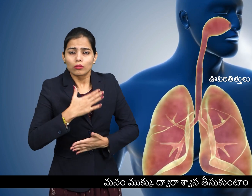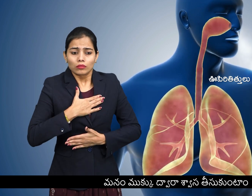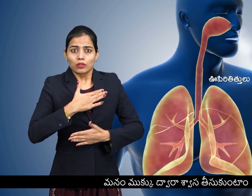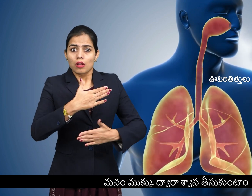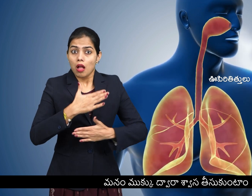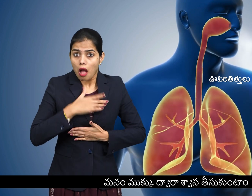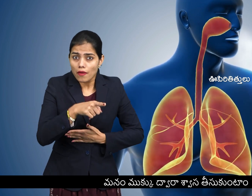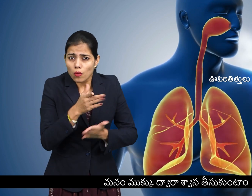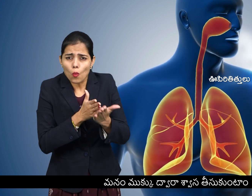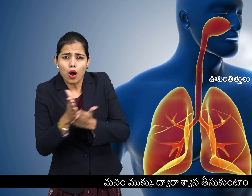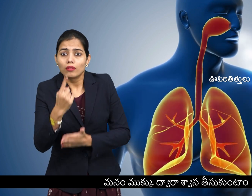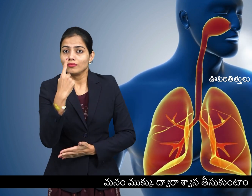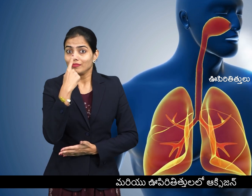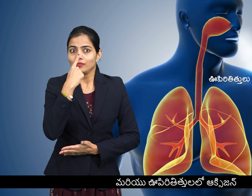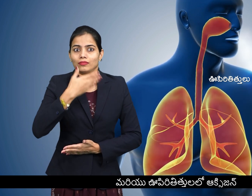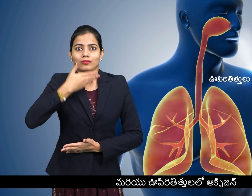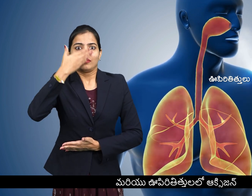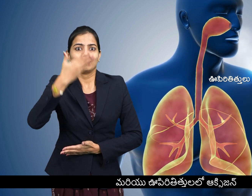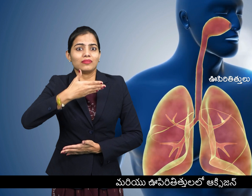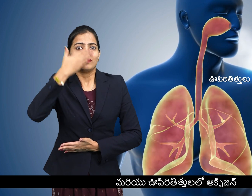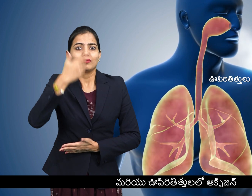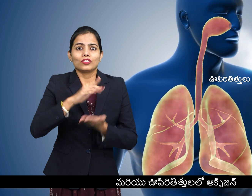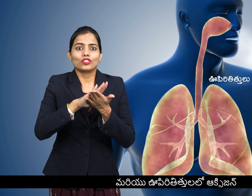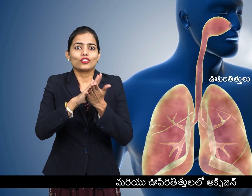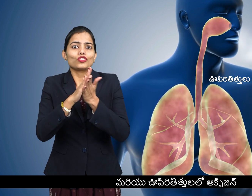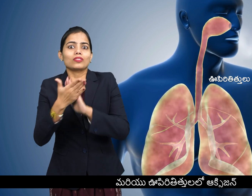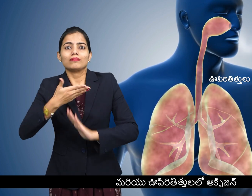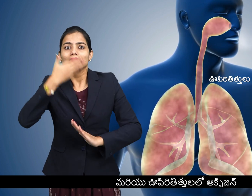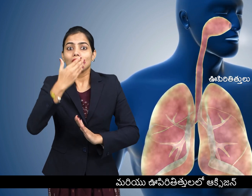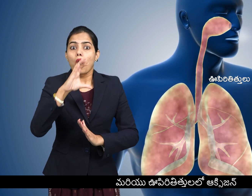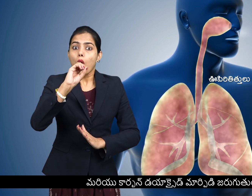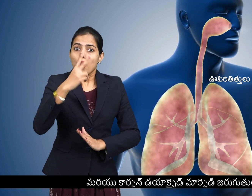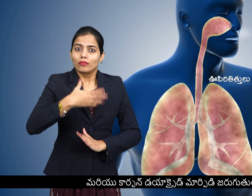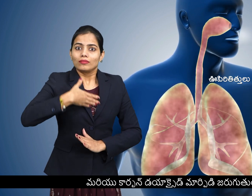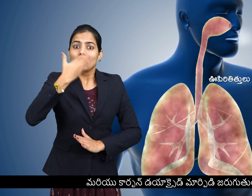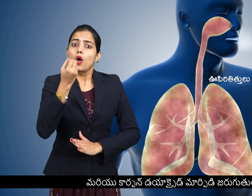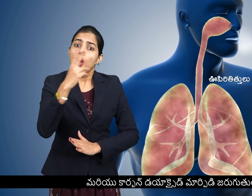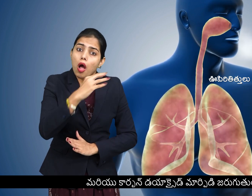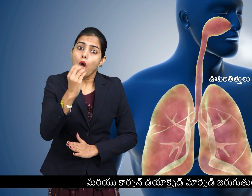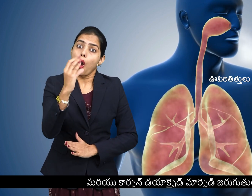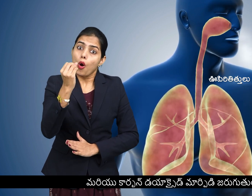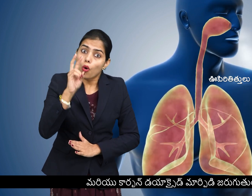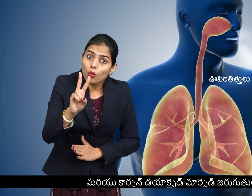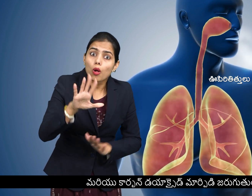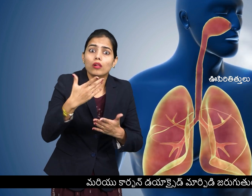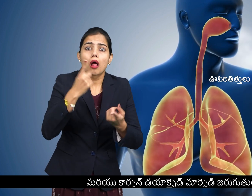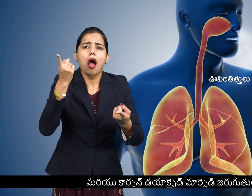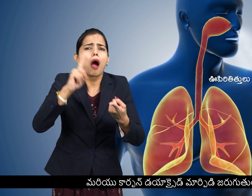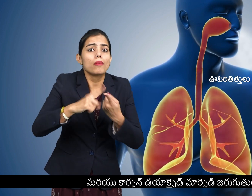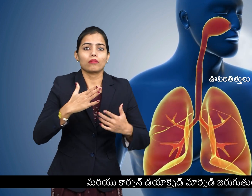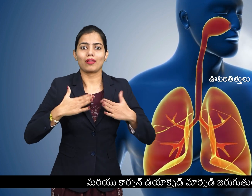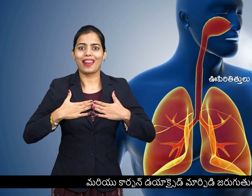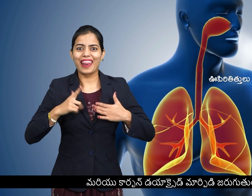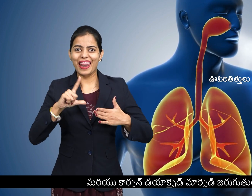మనం ముక్కు ద్వారా శ్వాస తీసుకుంటాం మరియు ఊపిరితిత్తులలో ఆక్సిజన్ మరియు కార్బన్ డయాక్సైడ్ మార్పిడి జరుగుతుంది.